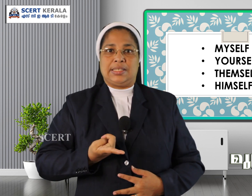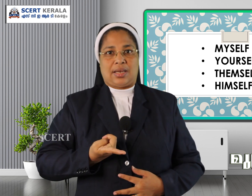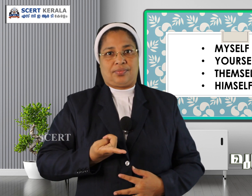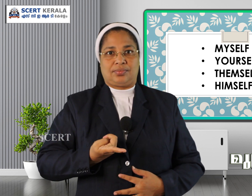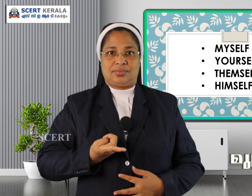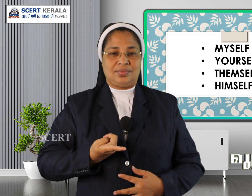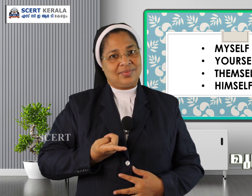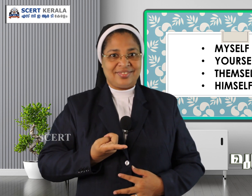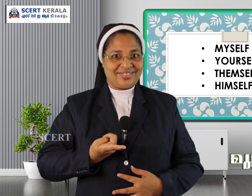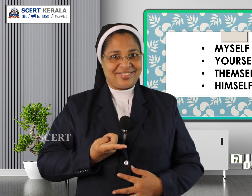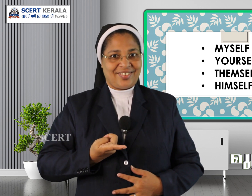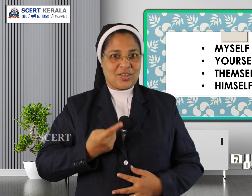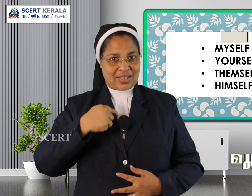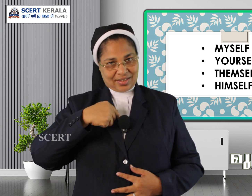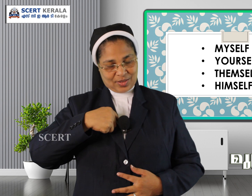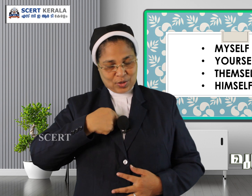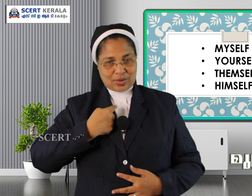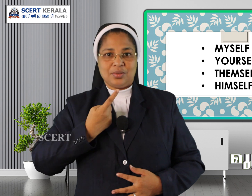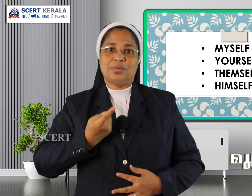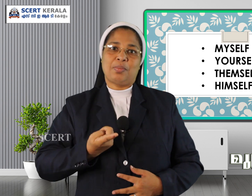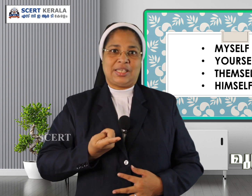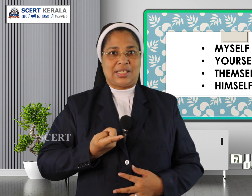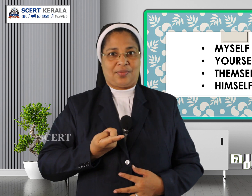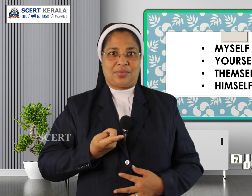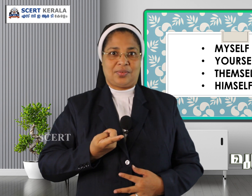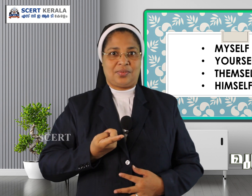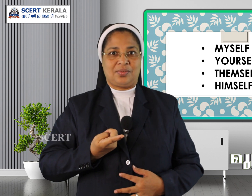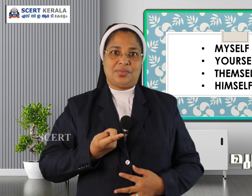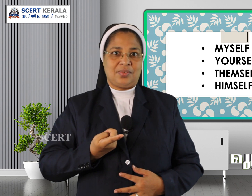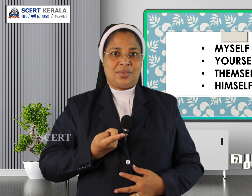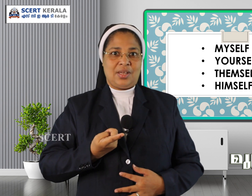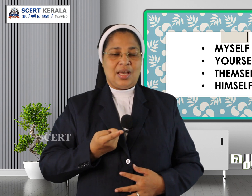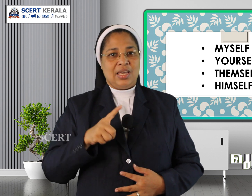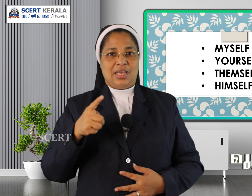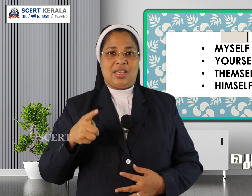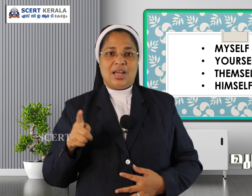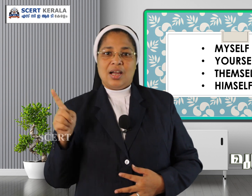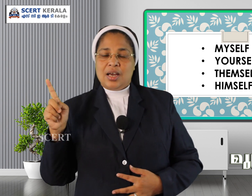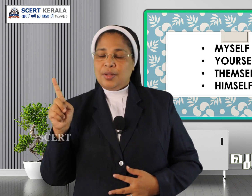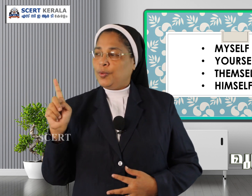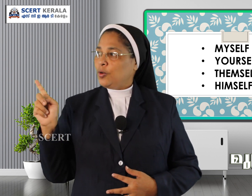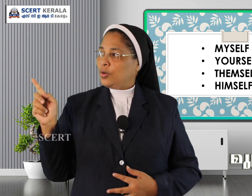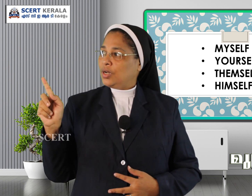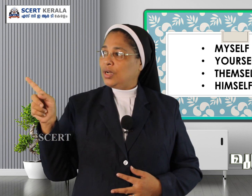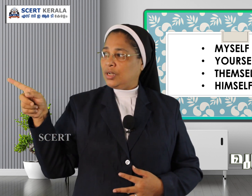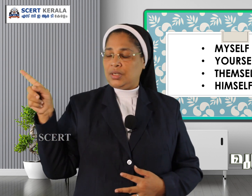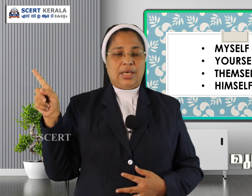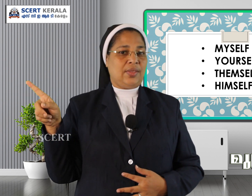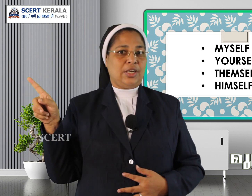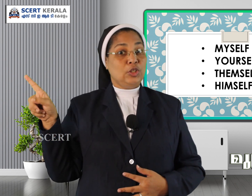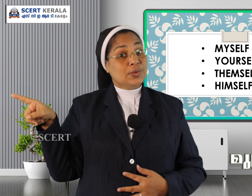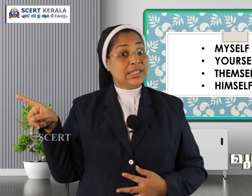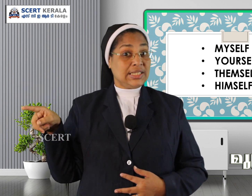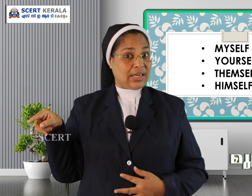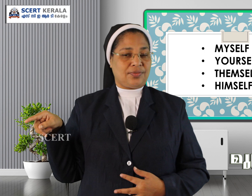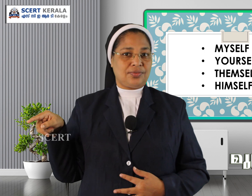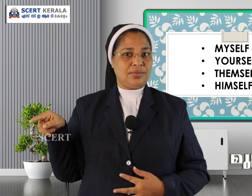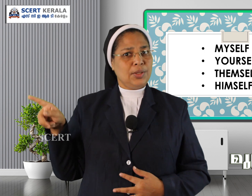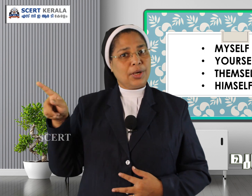മൈസെൽഫ്, ഓക്കെ, ഇത്രയേ ഉള്ളൂ മൈസെൽഫ്. ഇനി ഇപ്പോൾ എന്താണ് യുവർ സെൽഫ് എന്ന്